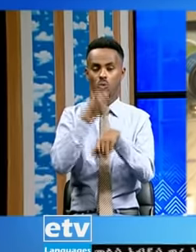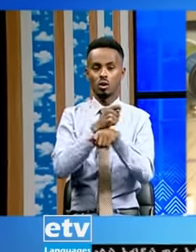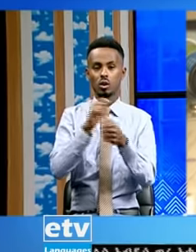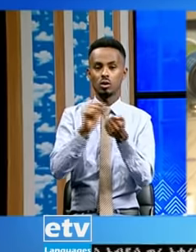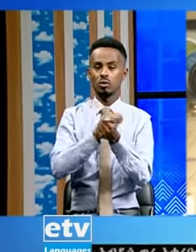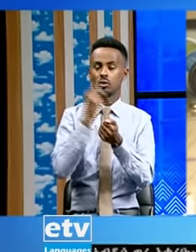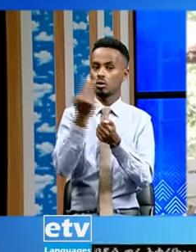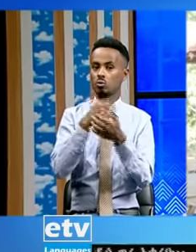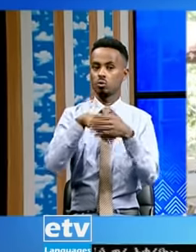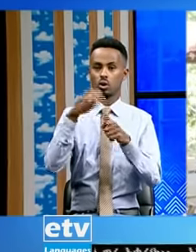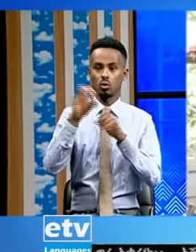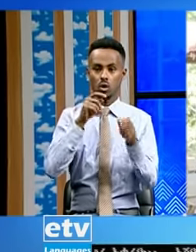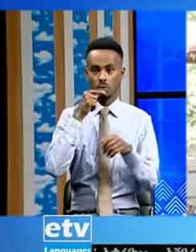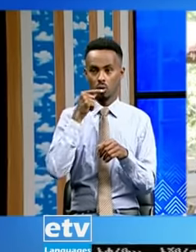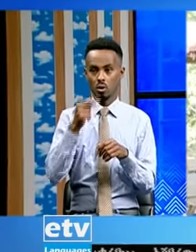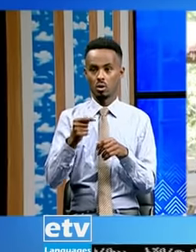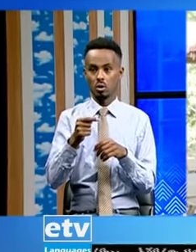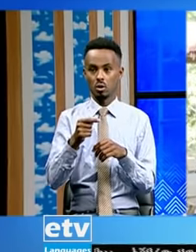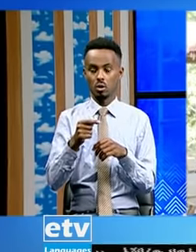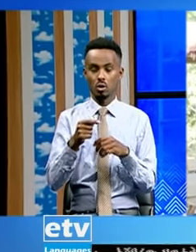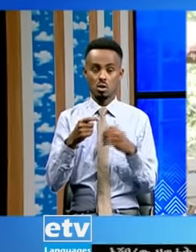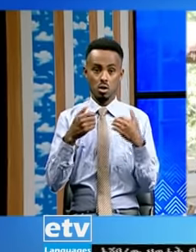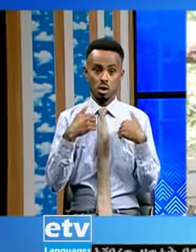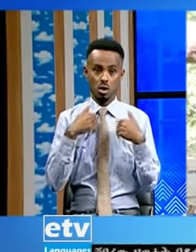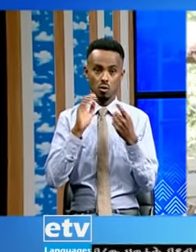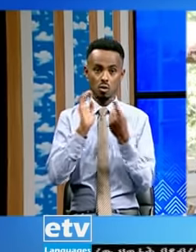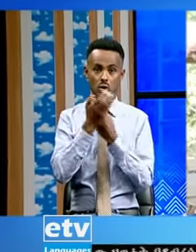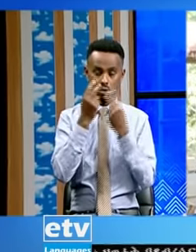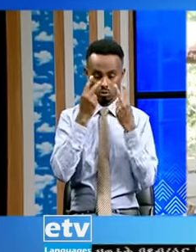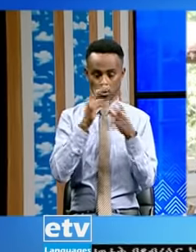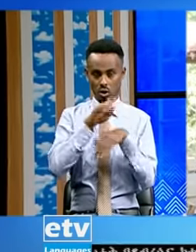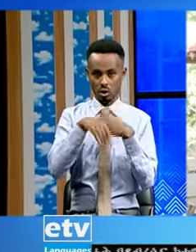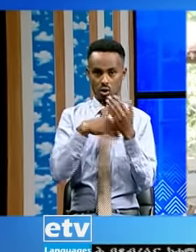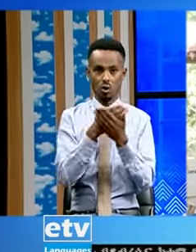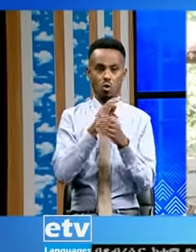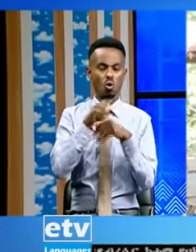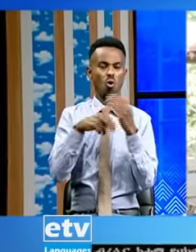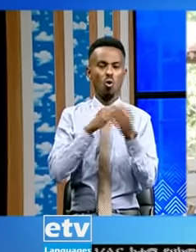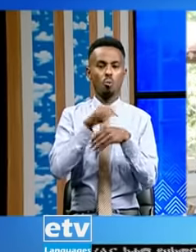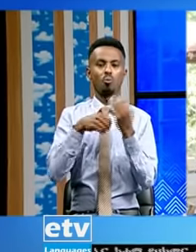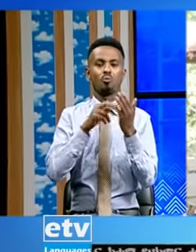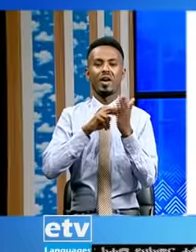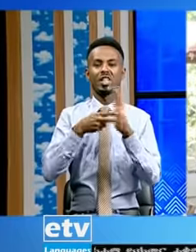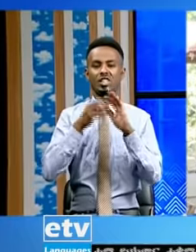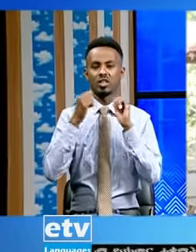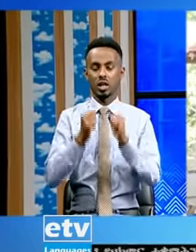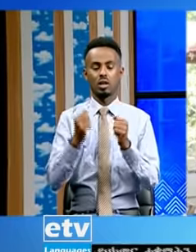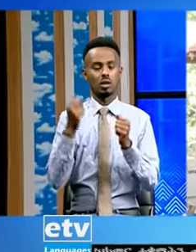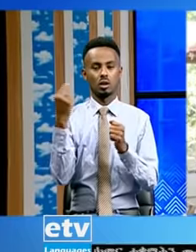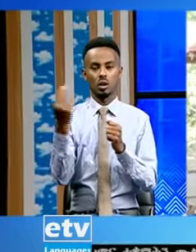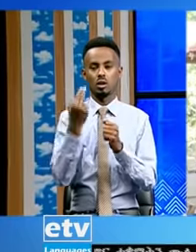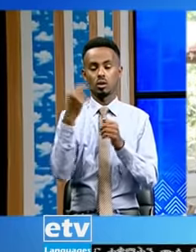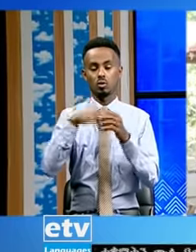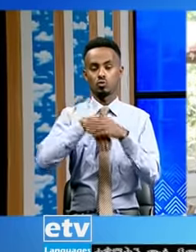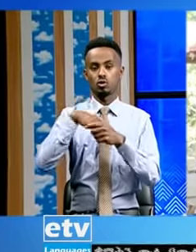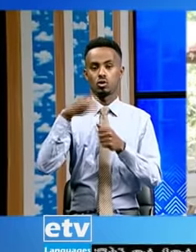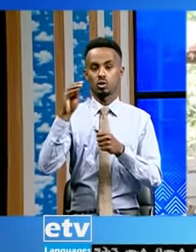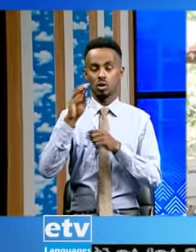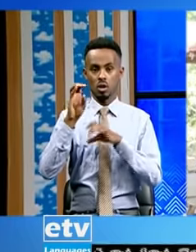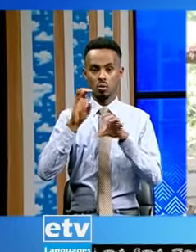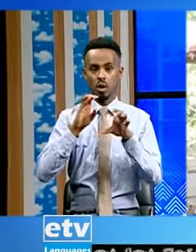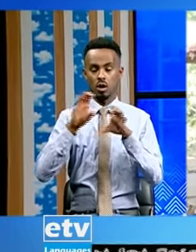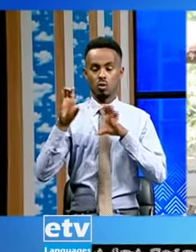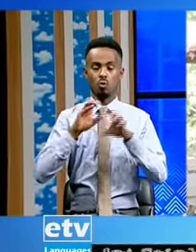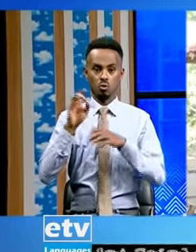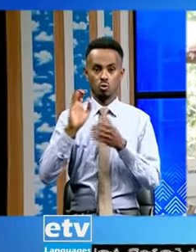ውጭ አድርጎታል ብለዋል። ያለው ውድመት አጠቃላይ እንደምታዩት ሁሉም ማለት ይቻላል ከጥቅም ውጭ ያረጉበት